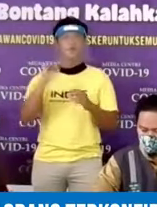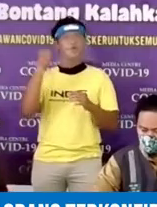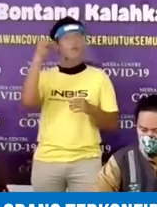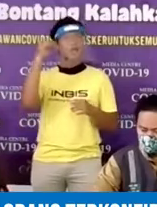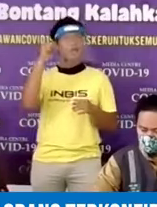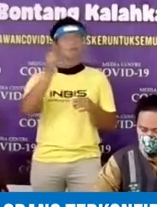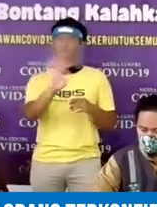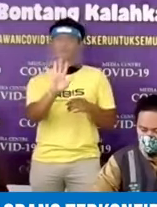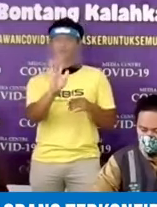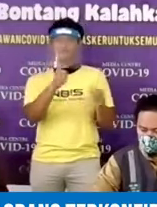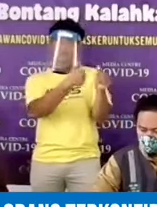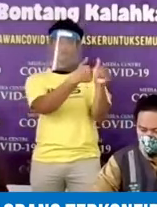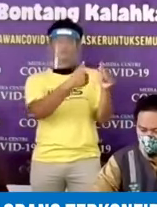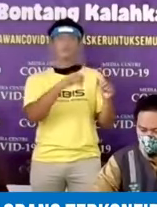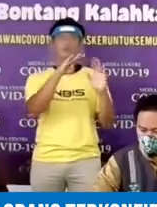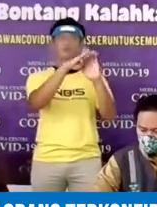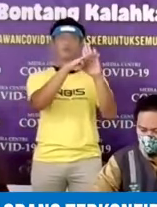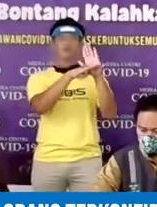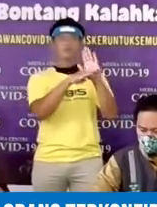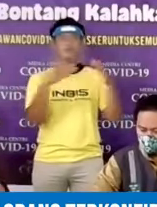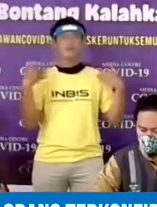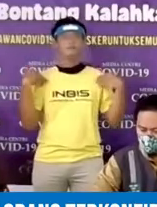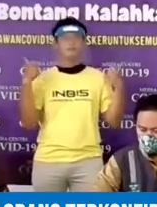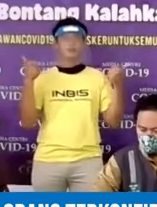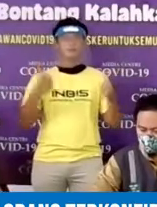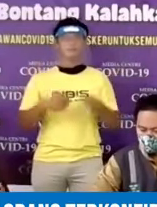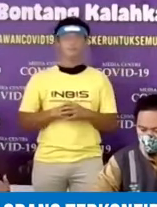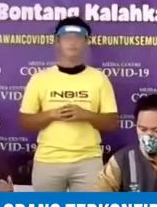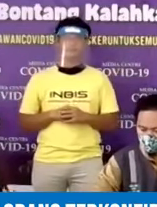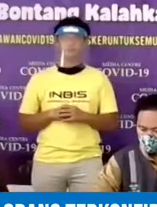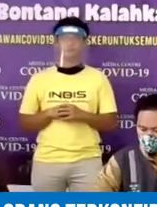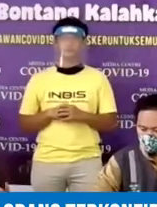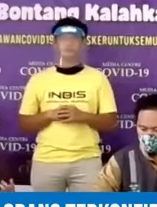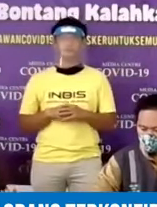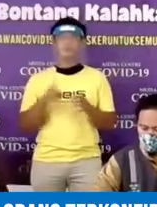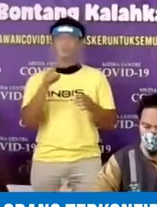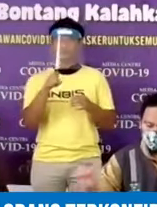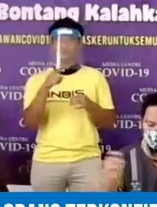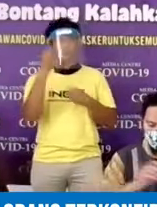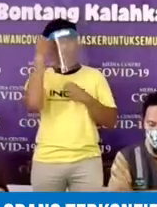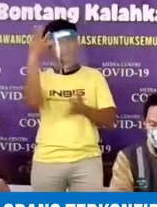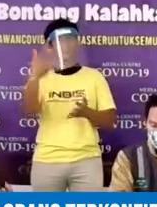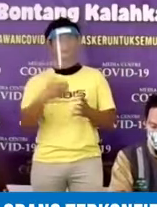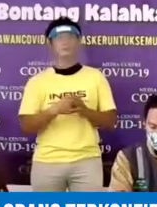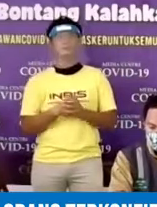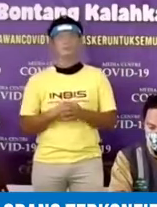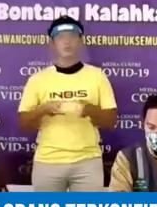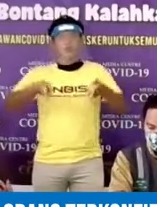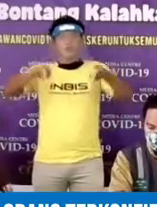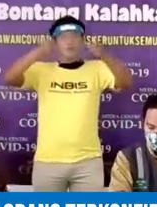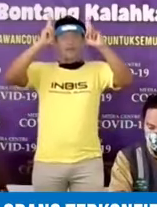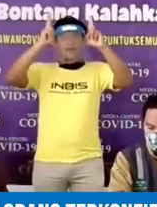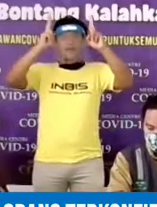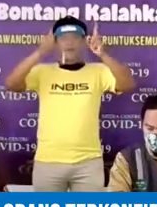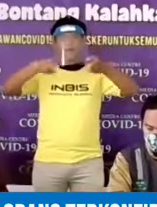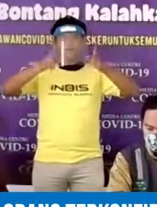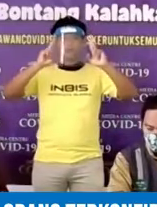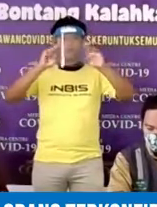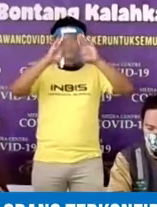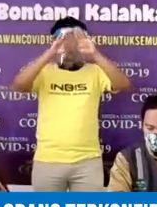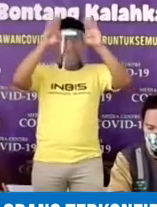pernah beberapa apa hotel kemudian homestay penginapan kemudian sebelumnya lagi lakukan